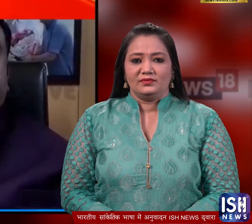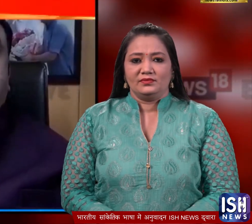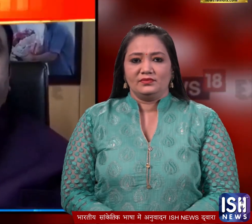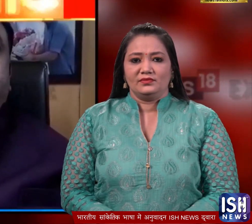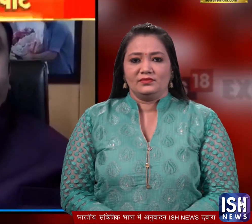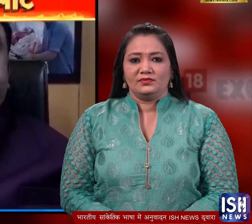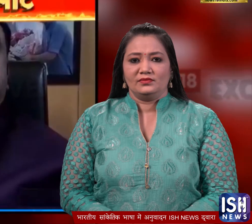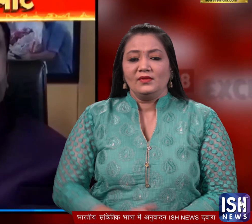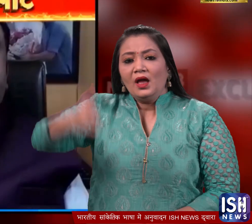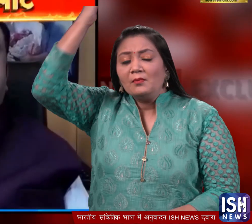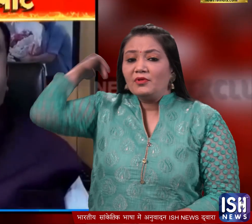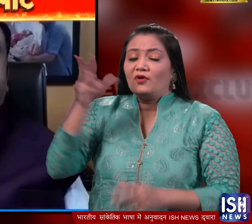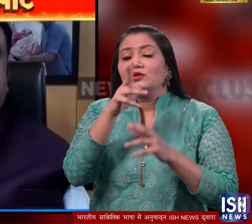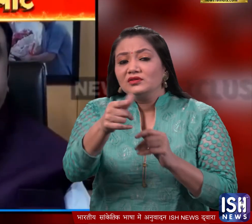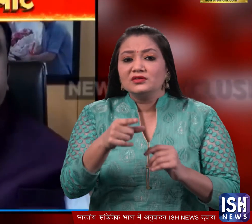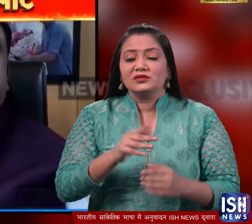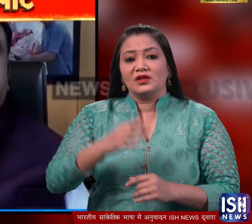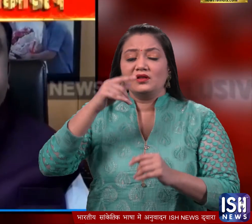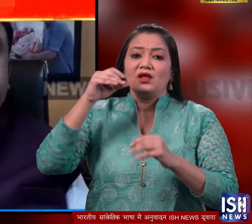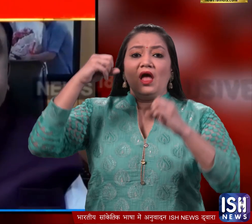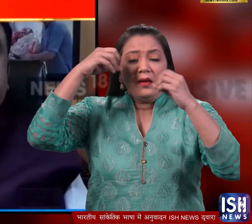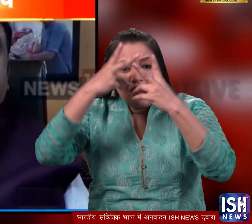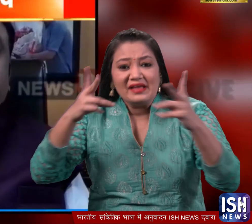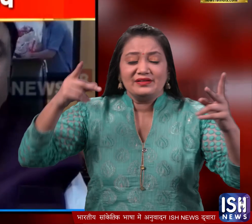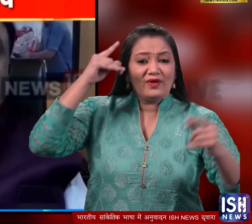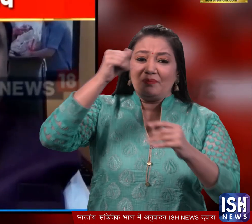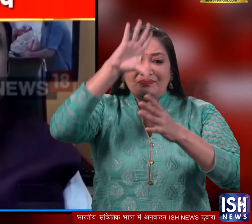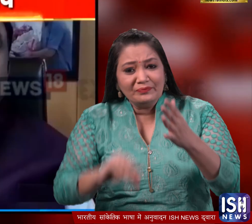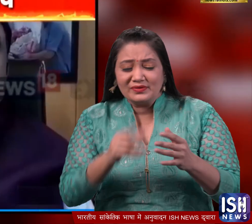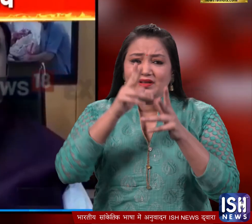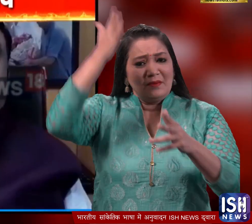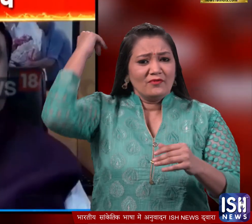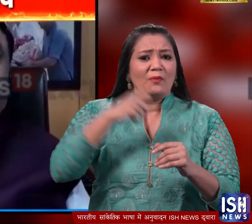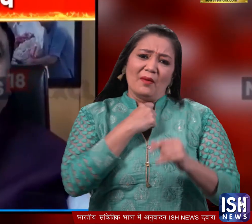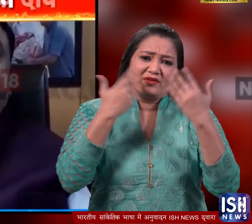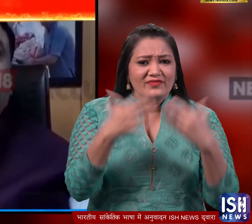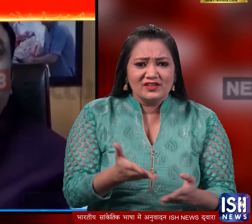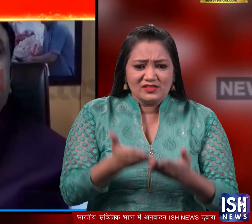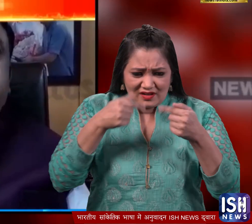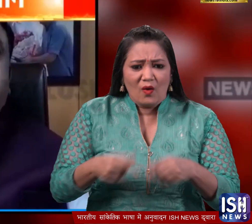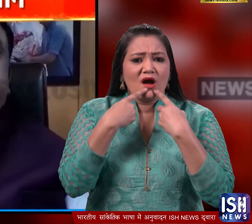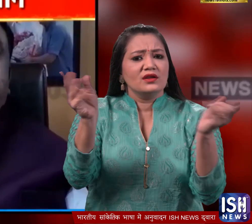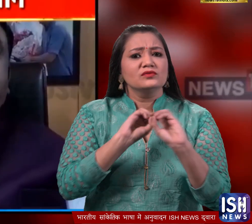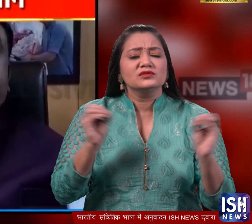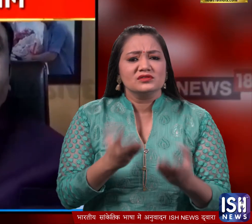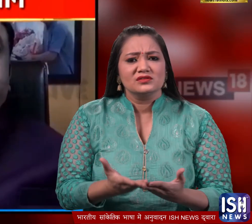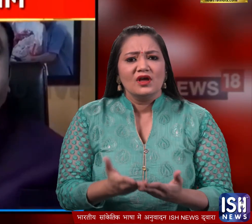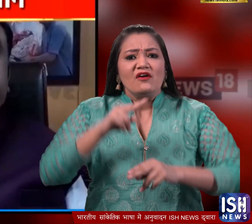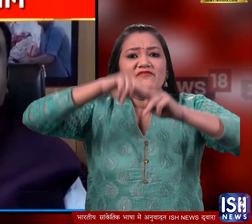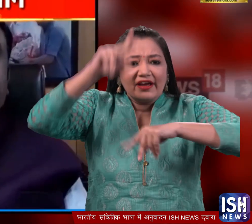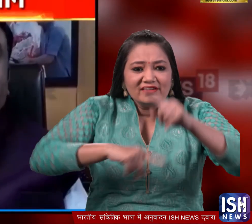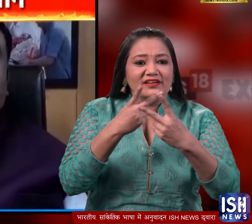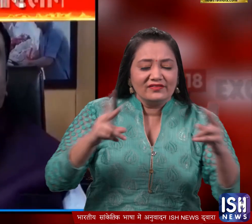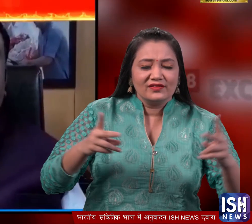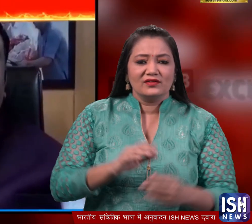ਉਹ ਵਾਅਦੇ ਦਾ ਕੀ ਹੋਇਆ? ਉਹ 5 ਰੁਪਏ ਯੂਨਿਟ ਜਿਹੜੀ ਇੰਡਸਟਰੀ ਨੂੰ ਬਿਜਲੀ ਦੇਣੀ ਸੀਗੀ ਉਹ ਵੀ ਅੱਜ ਇਹਨਾਂ ਨੂੰ ਘੋਸ਼ਣਾ ਕਰਨੀ ਚਾਹੀਦੀ ਸੀਗੀ। ਸੋ ਮੈਂ